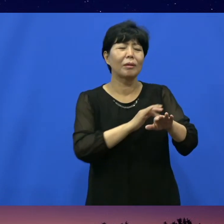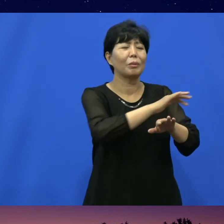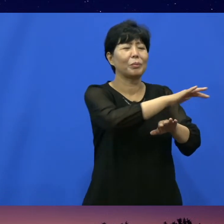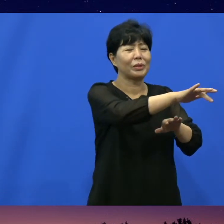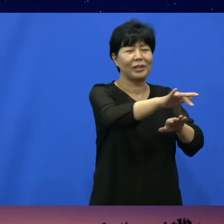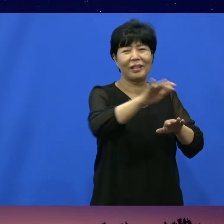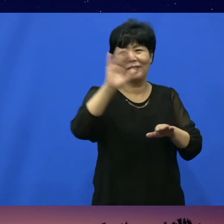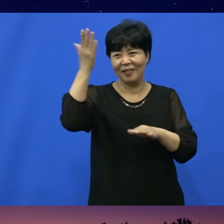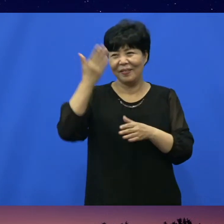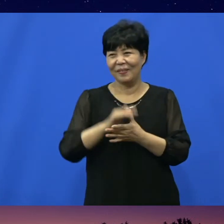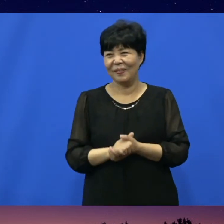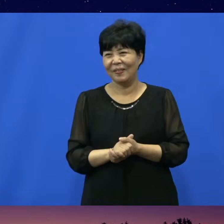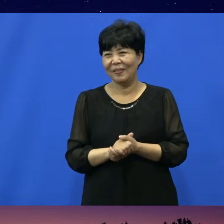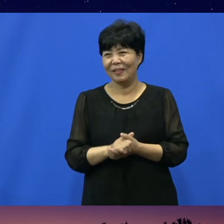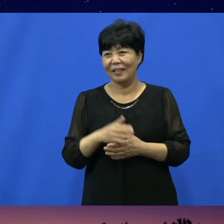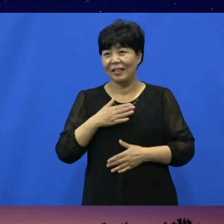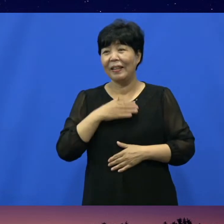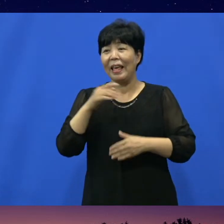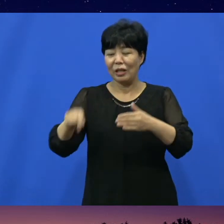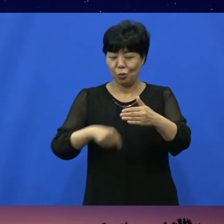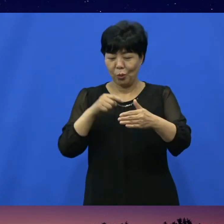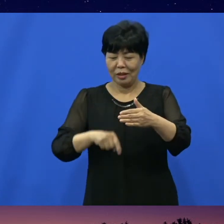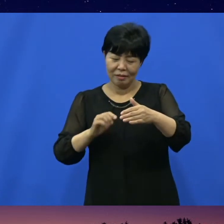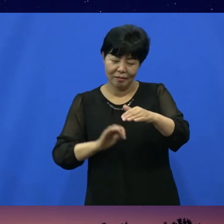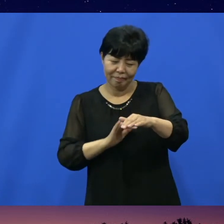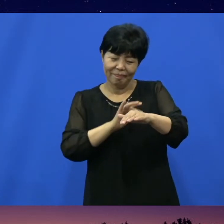내 안에서 넘쳐 흐르는 것이죠.